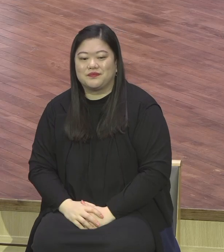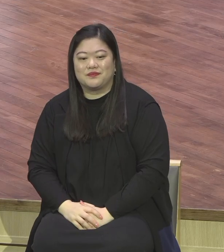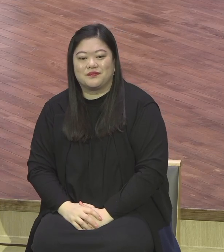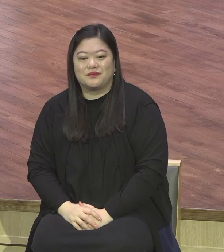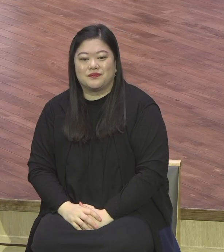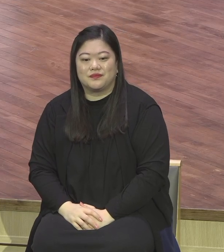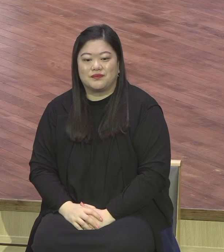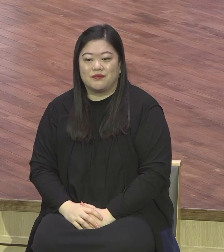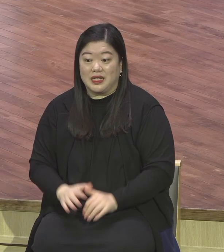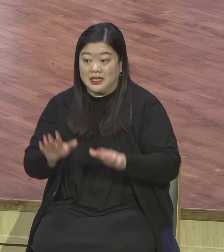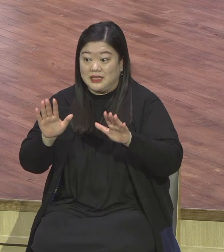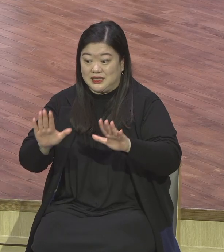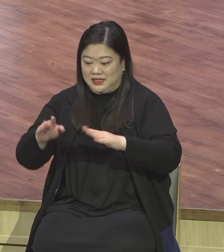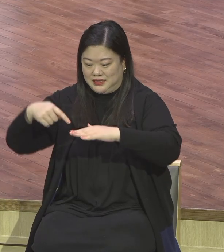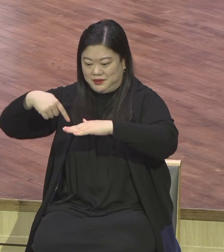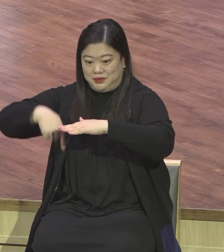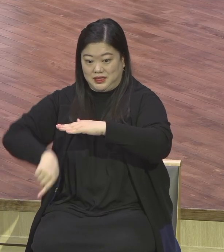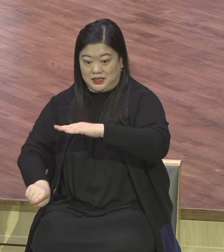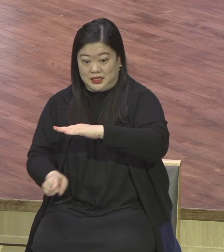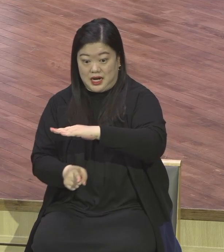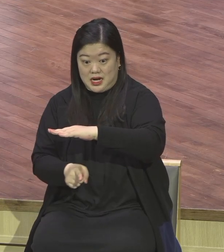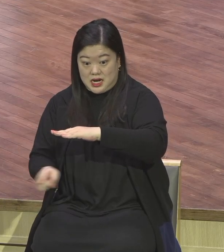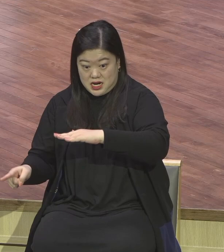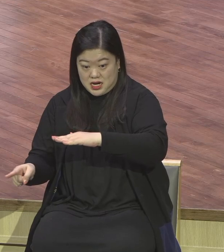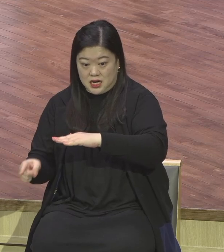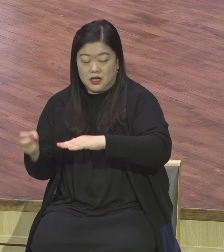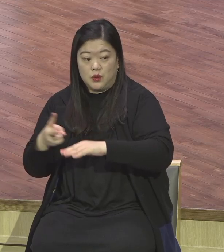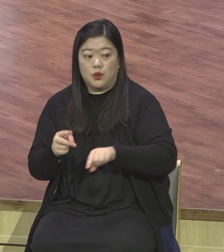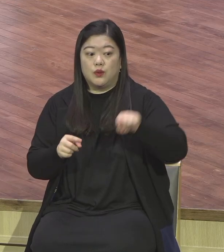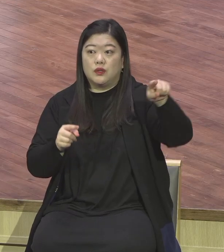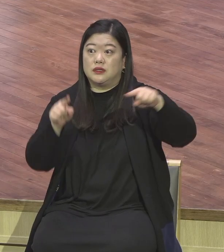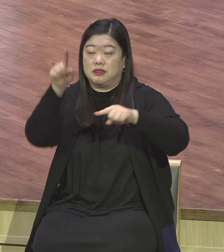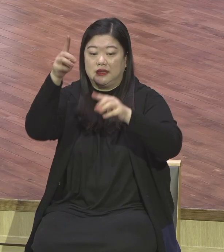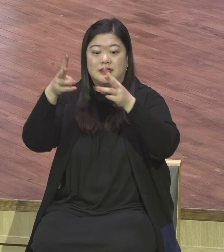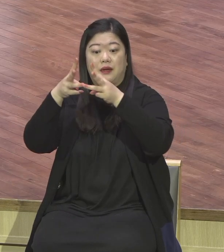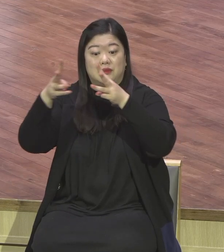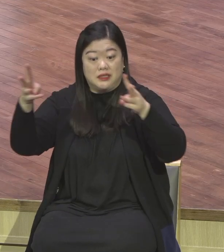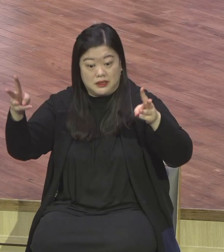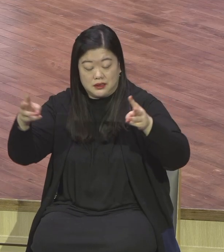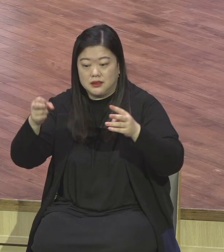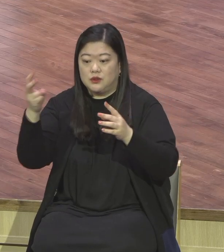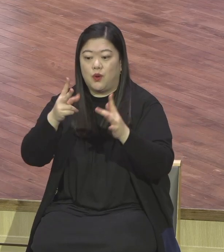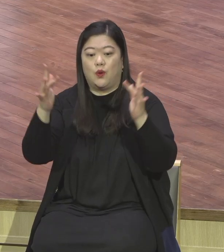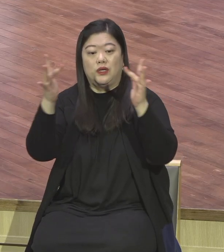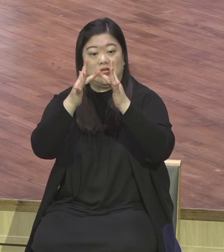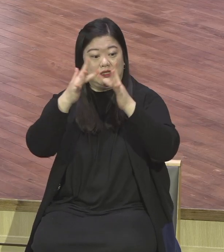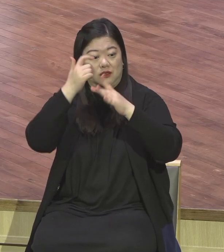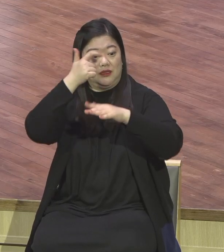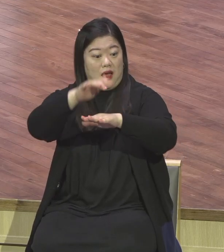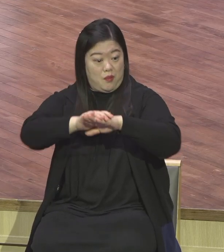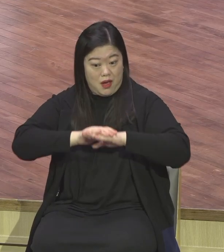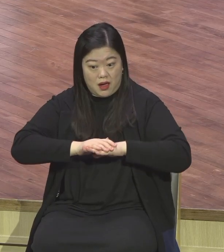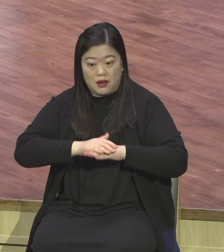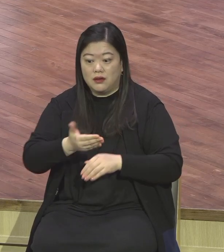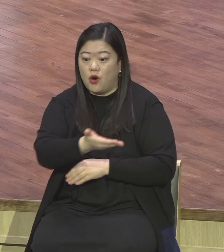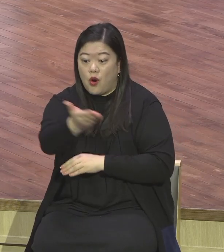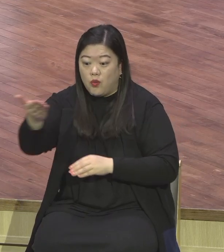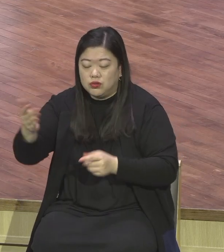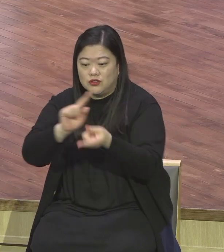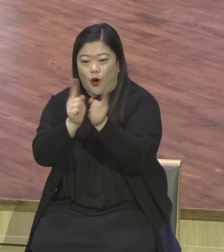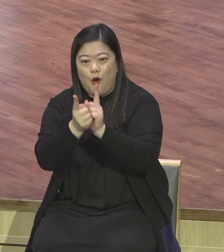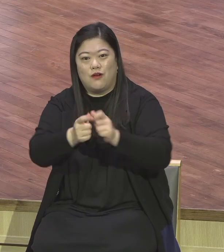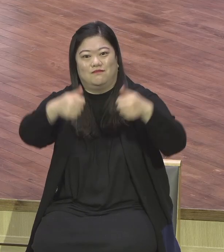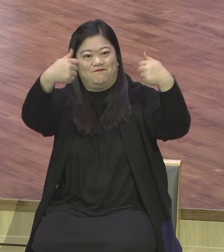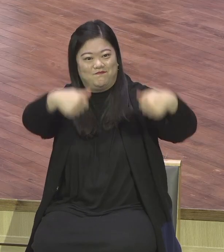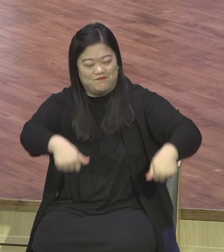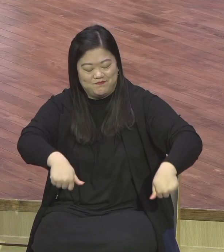원리스홀 또 비전홀 예배하시는 분들 우리 온라인 예배되는 분들 해외 승급을 같이 서로